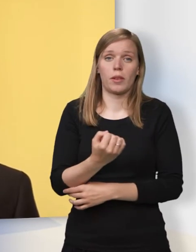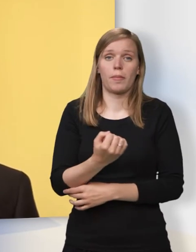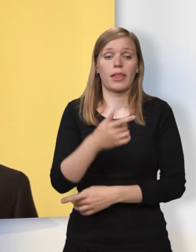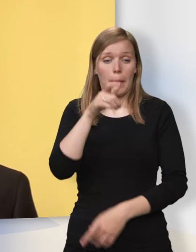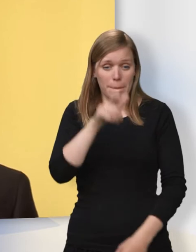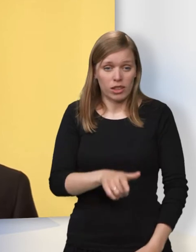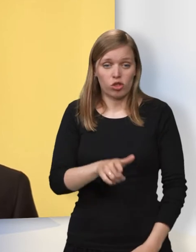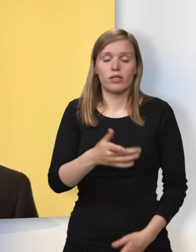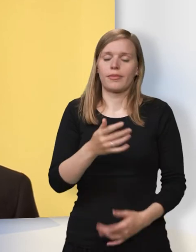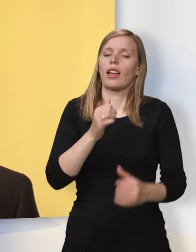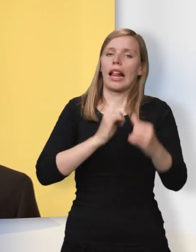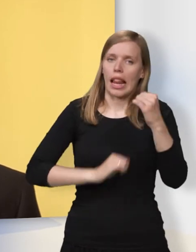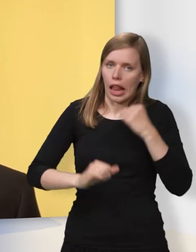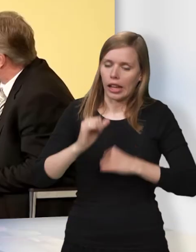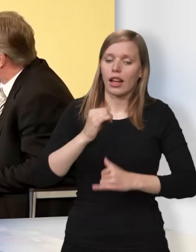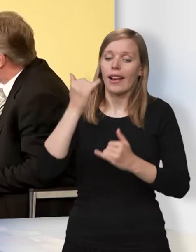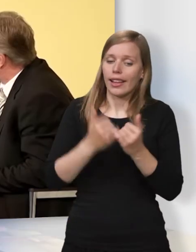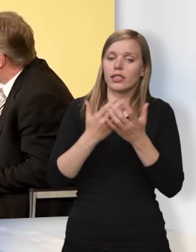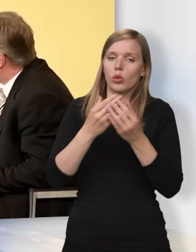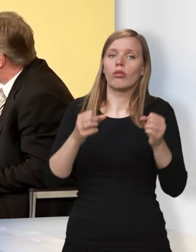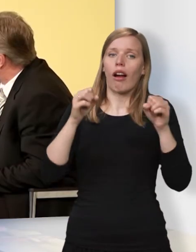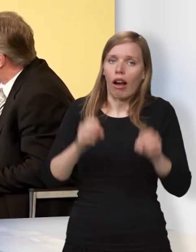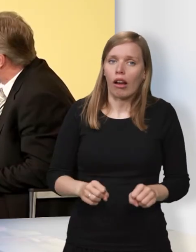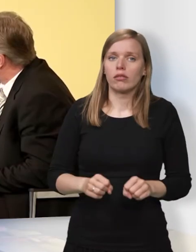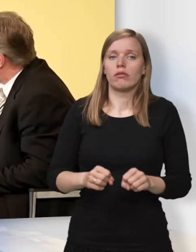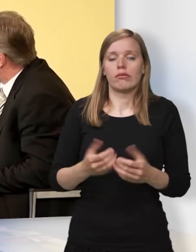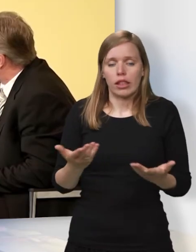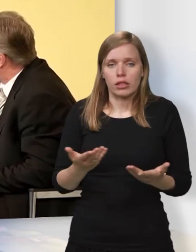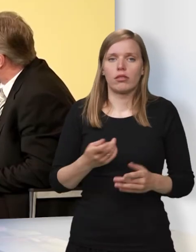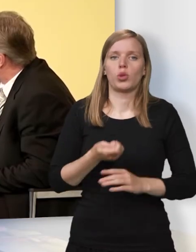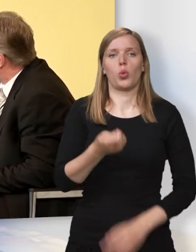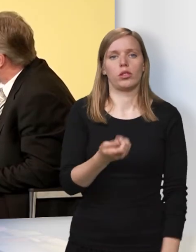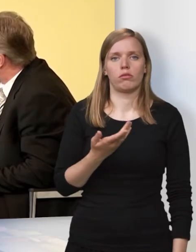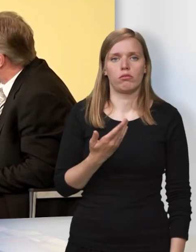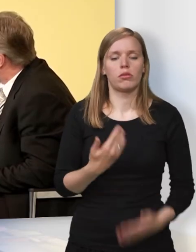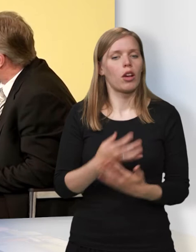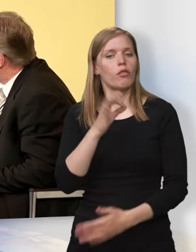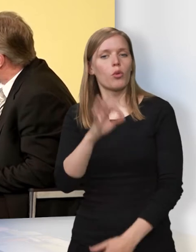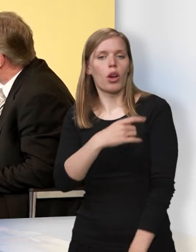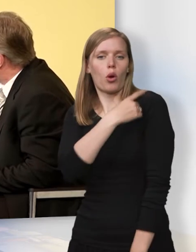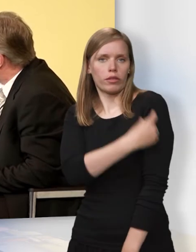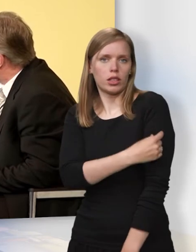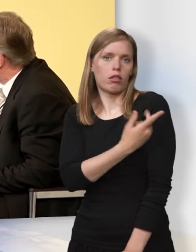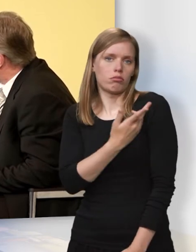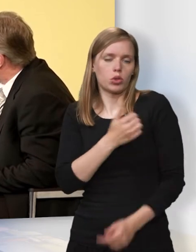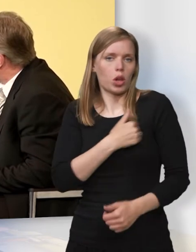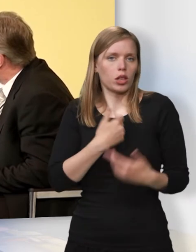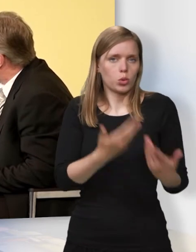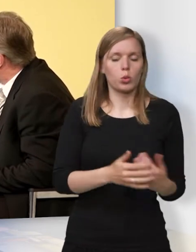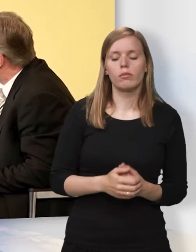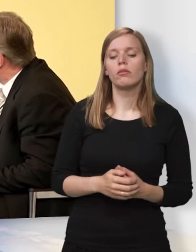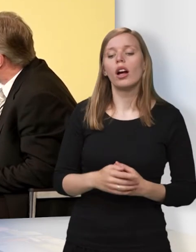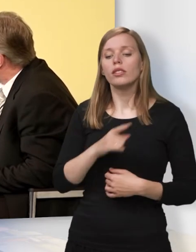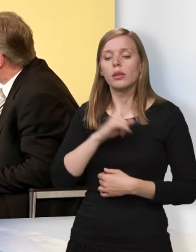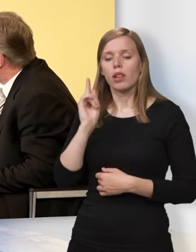Mensch leider eine letzte Lösung sein kann. Das gilt für den Offizier und den Soldaten. Und als Manager ist es